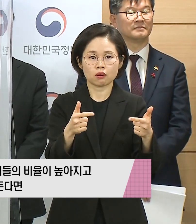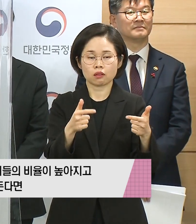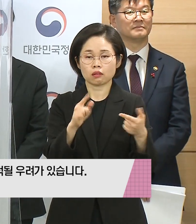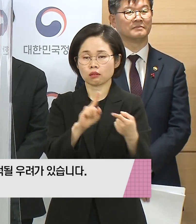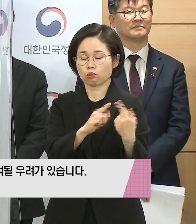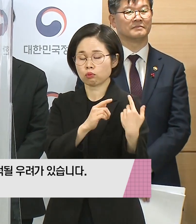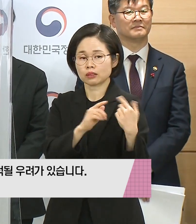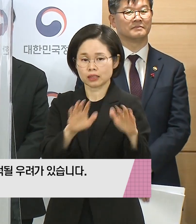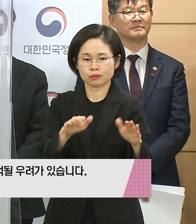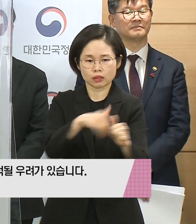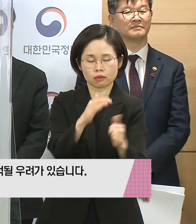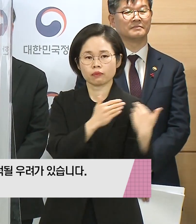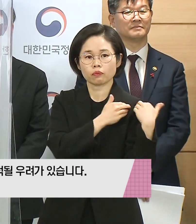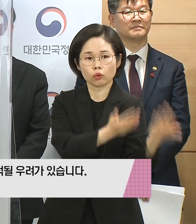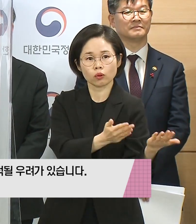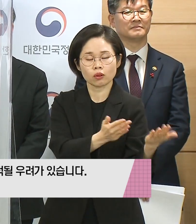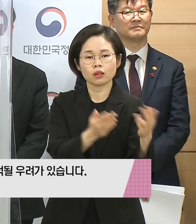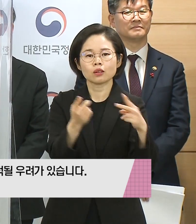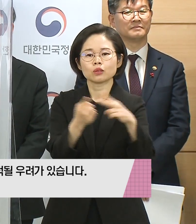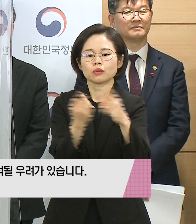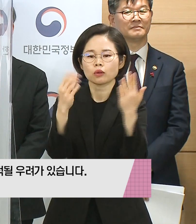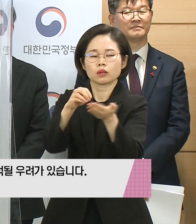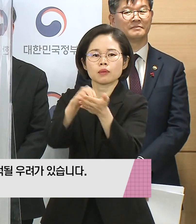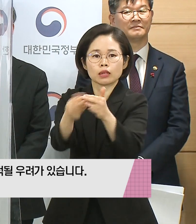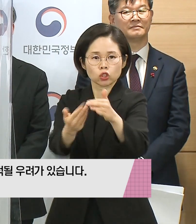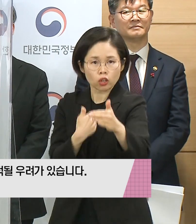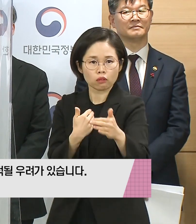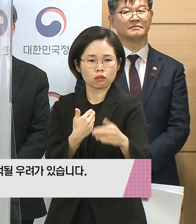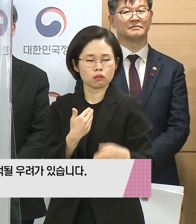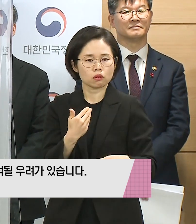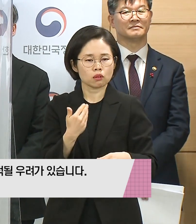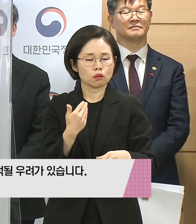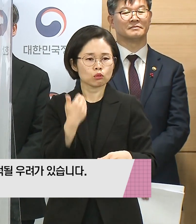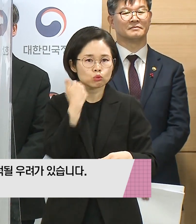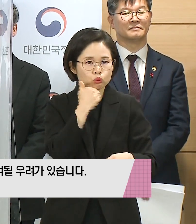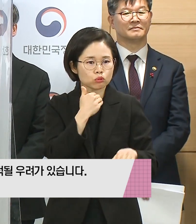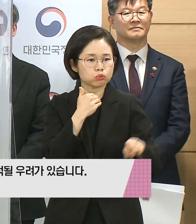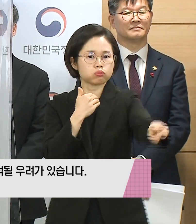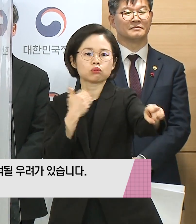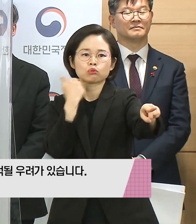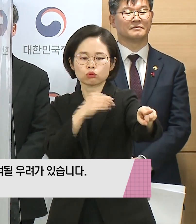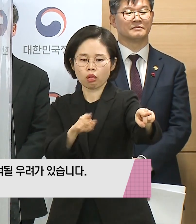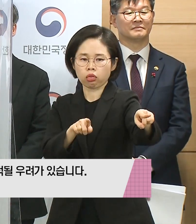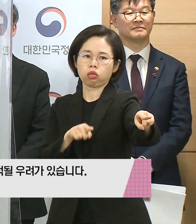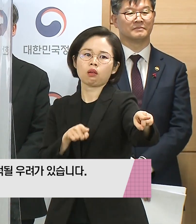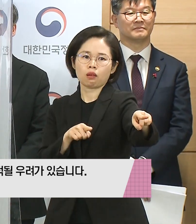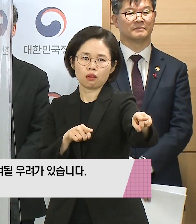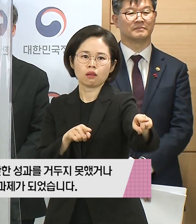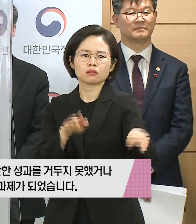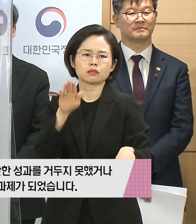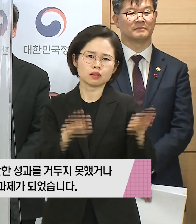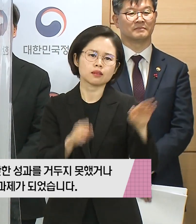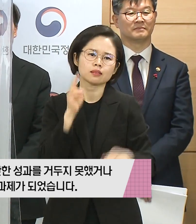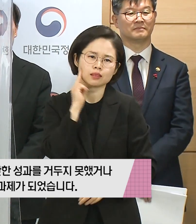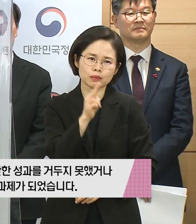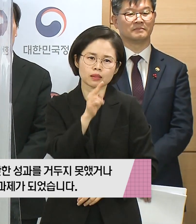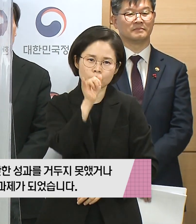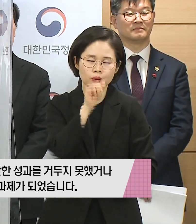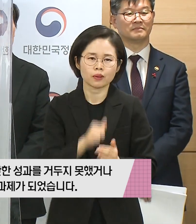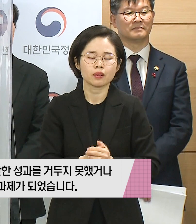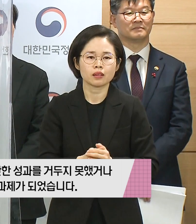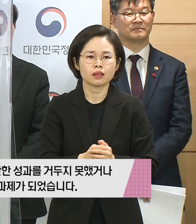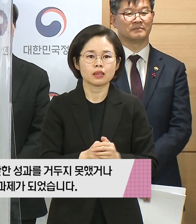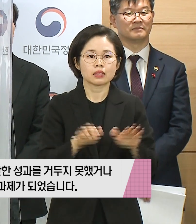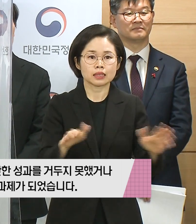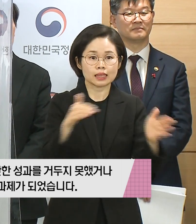둔다면 초등학교 취학 전에 이미 교육 격차가 누적될 우려가 있습니다. 그간 유보